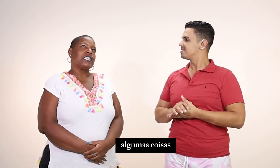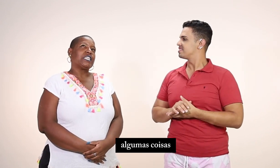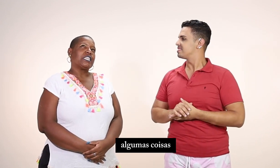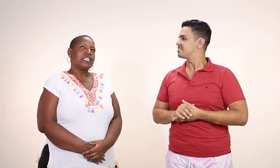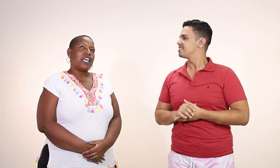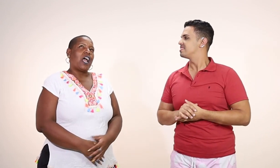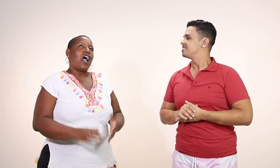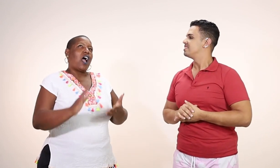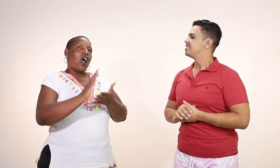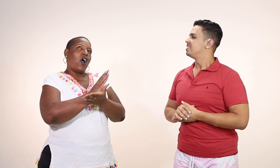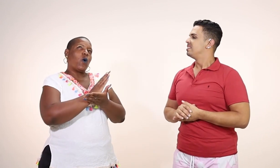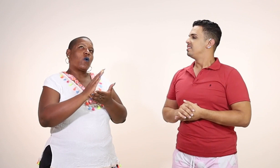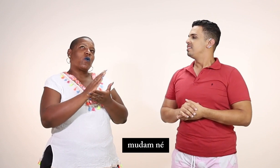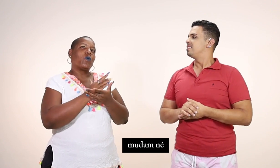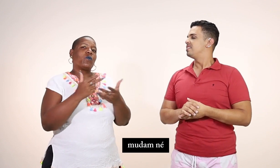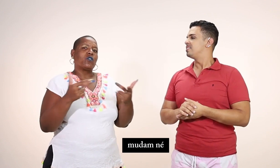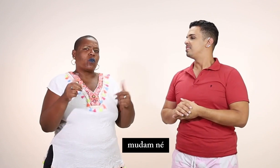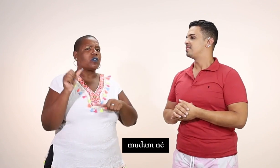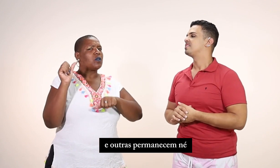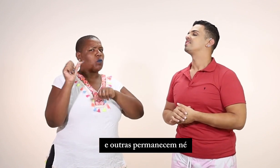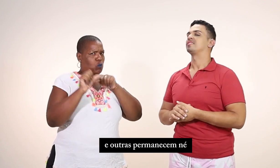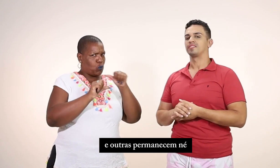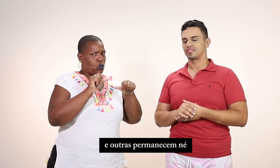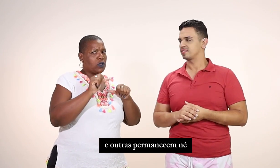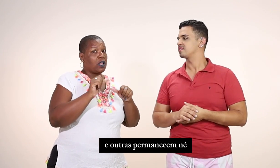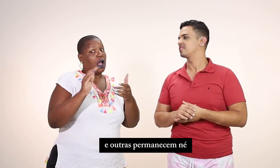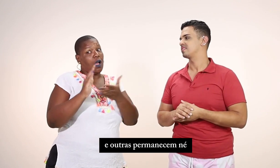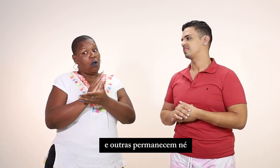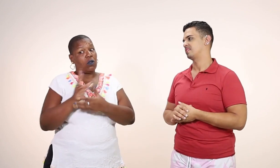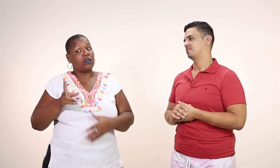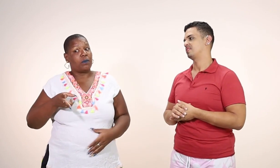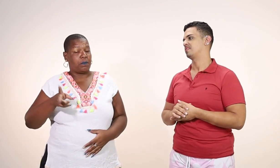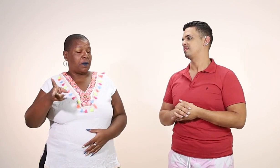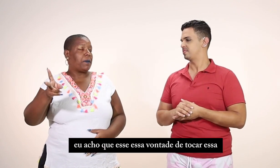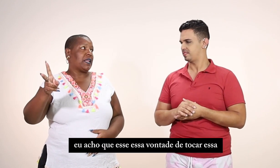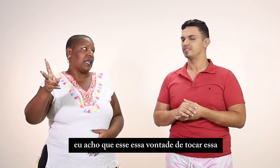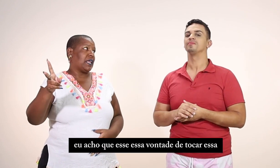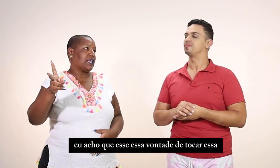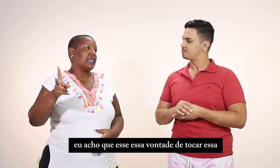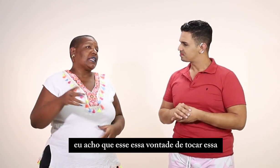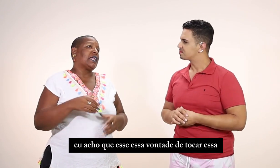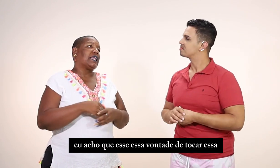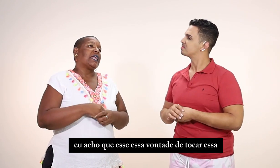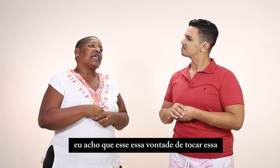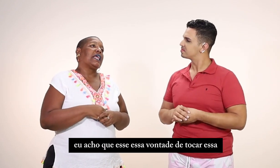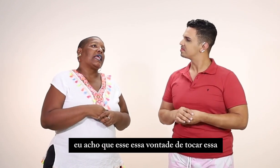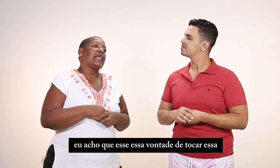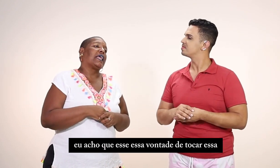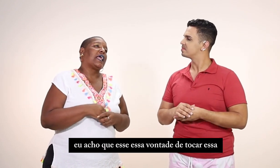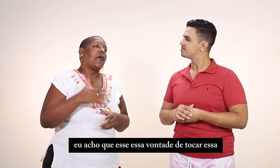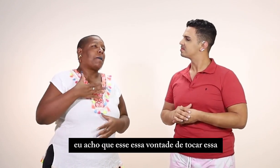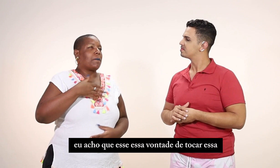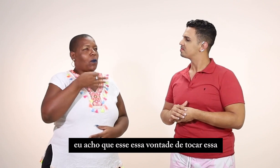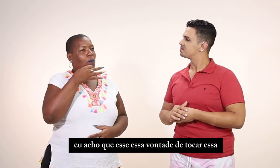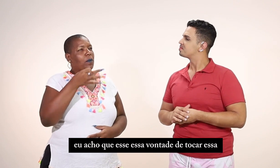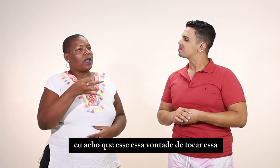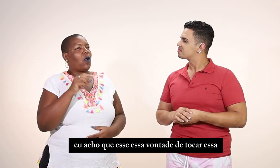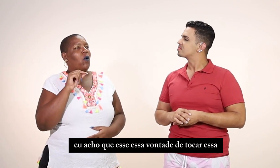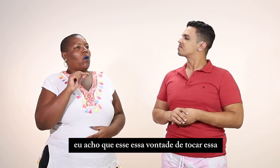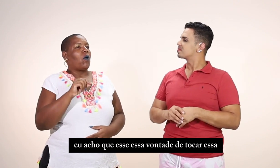coisas mudam, né? E outras permanecem, né? Eu acho que essa